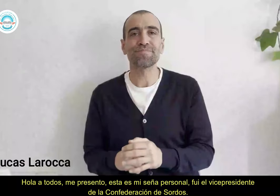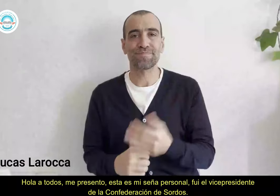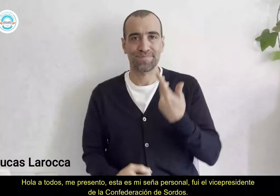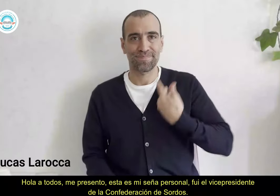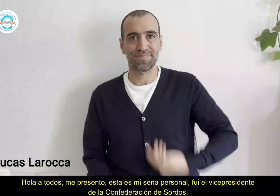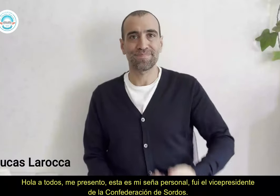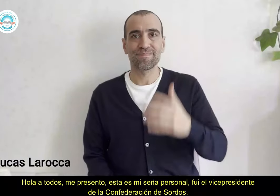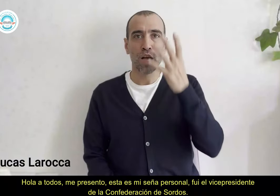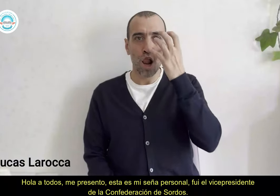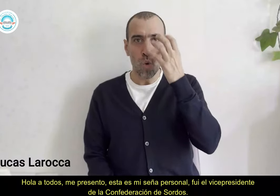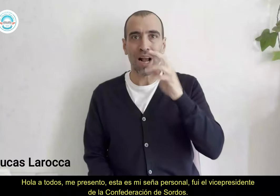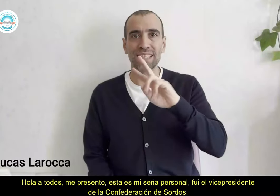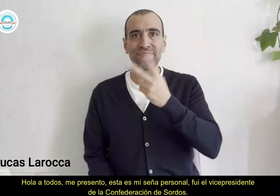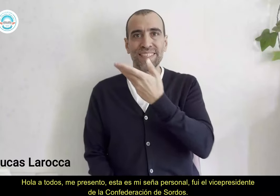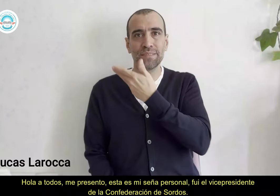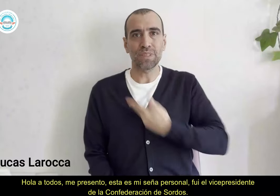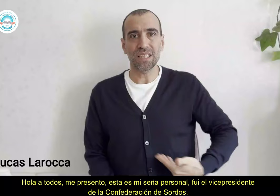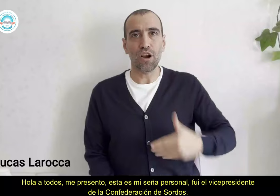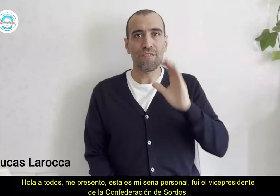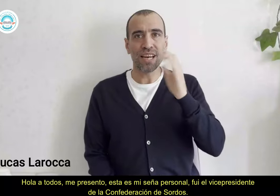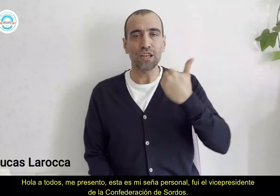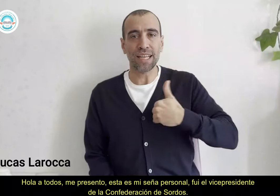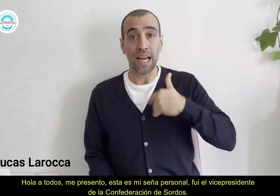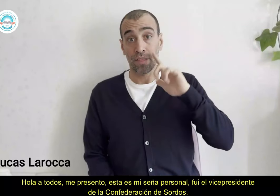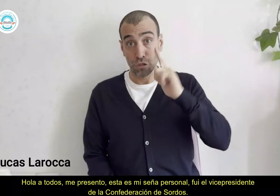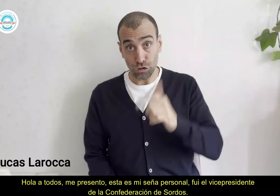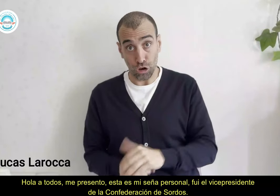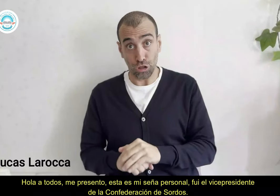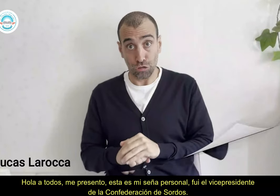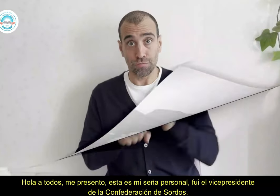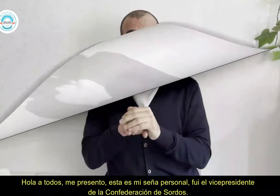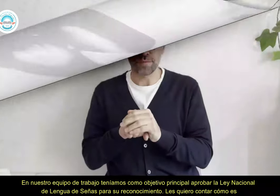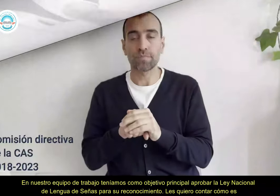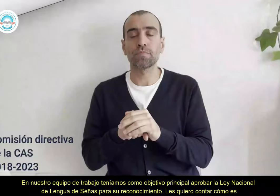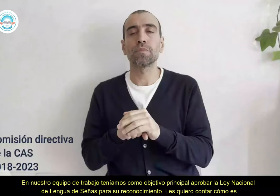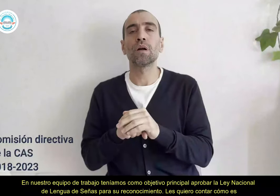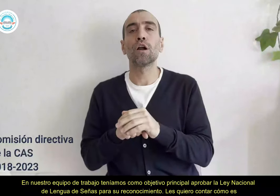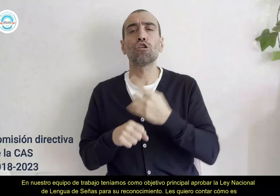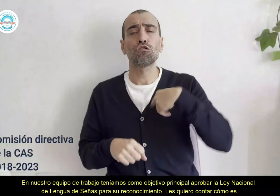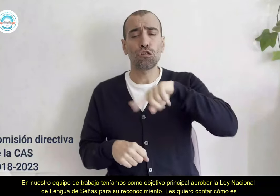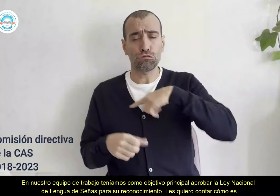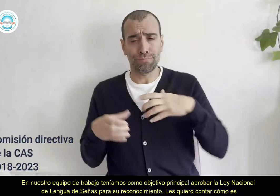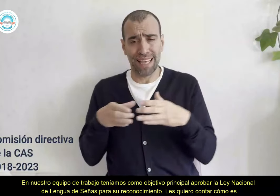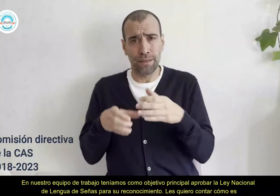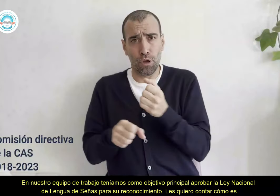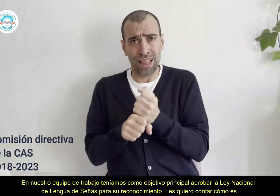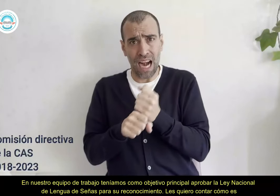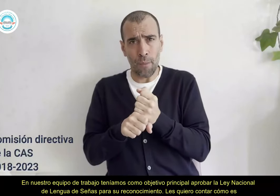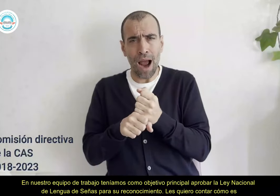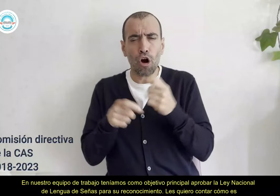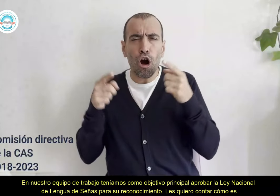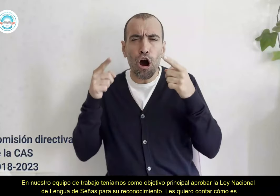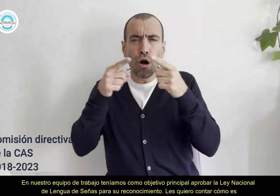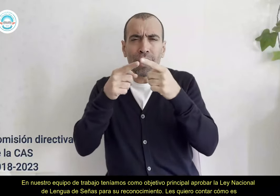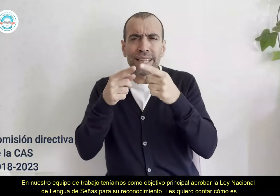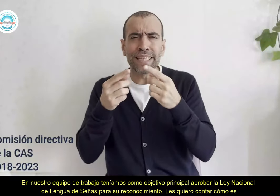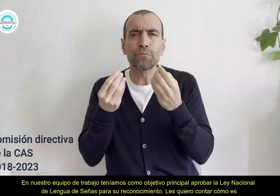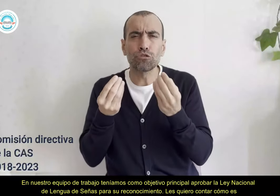Hola a todos, me presento, esta es mi seña personal, fui vicepresidente de la Confederación de Sordos. En nuestro equipo de